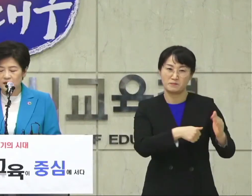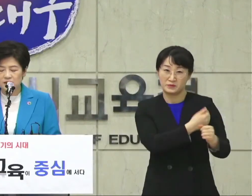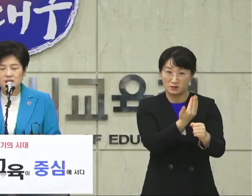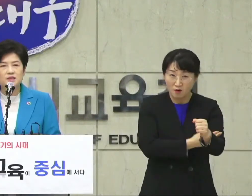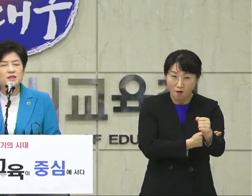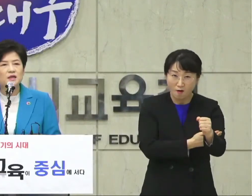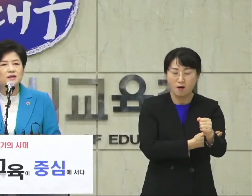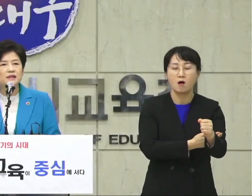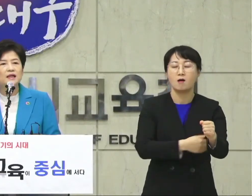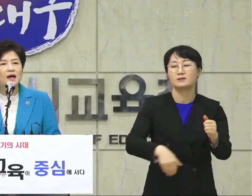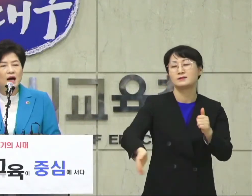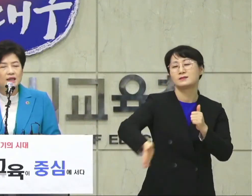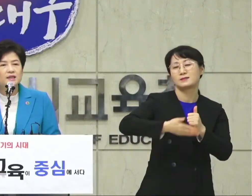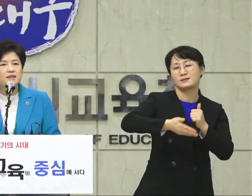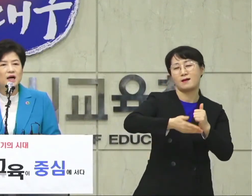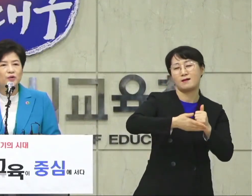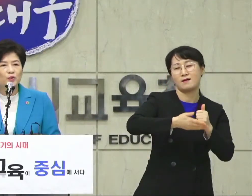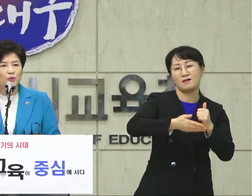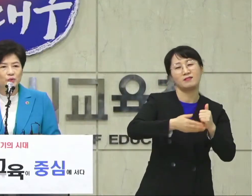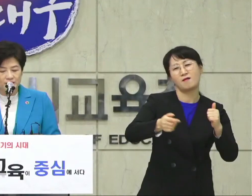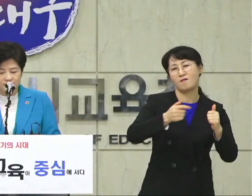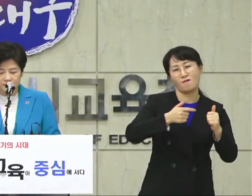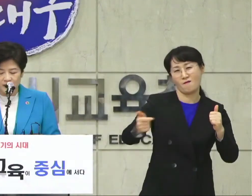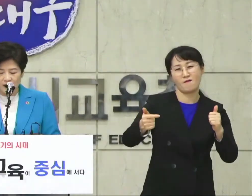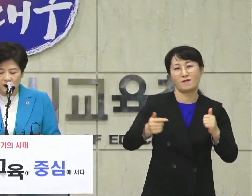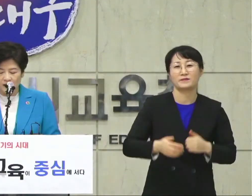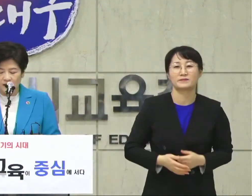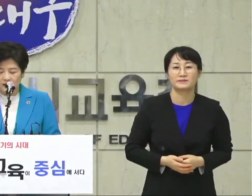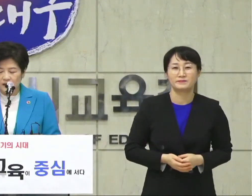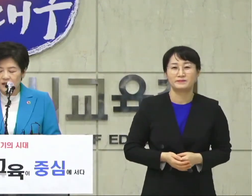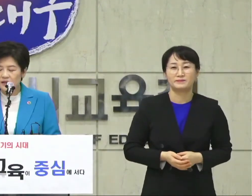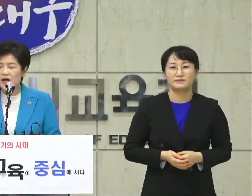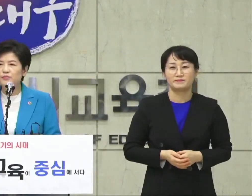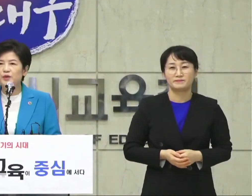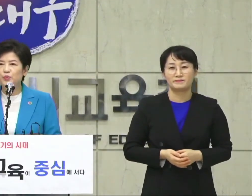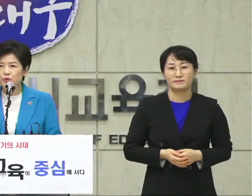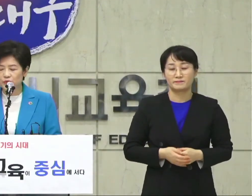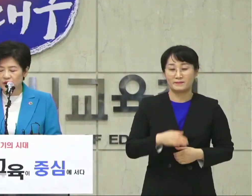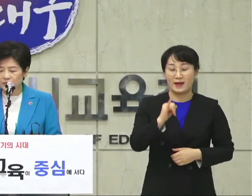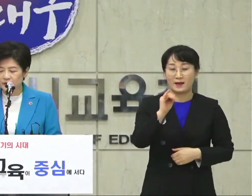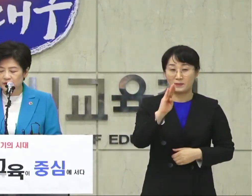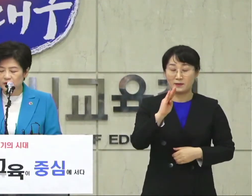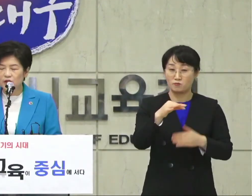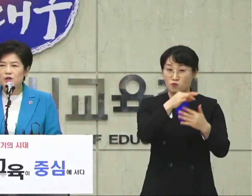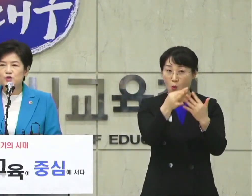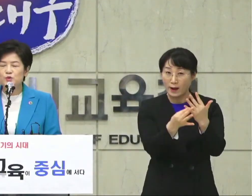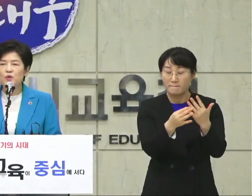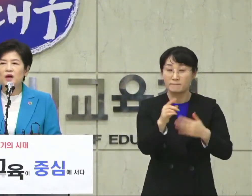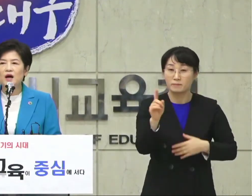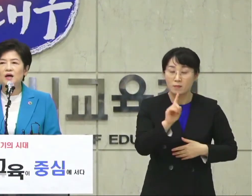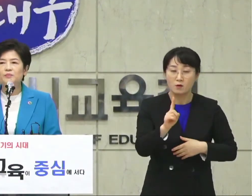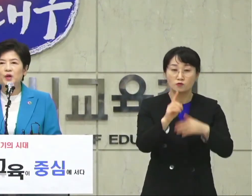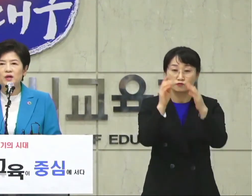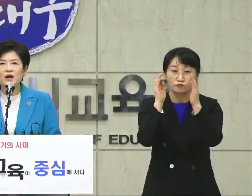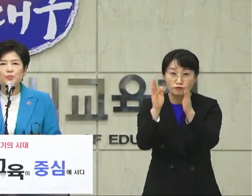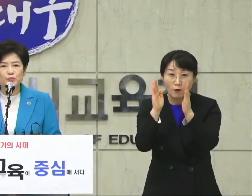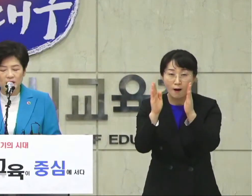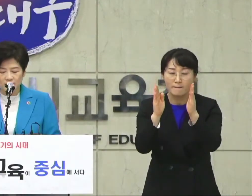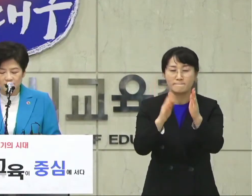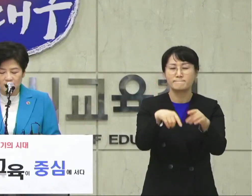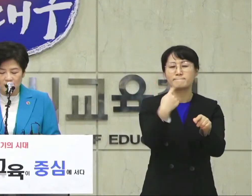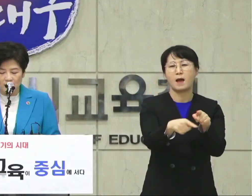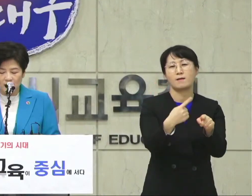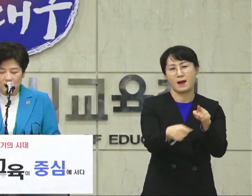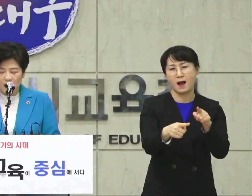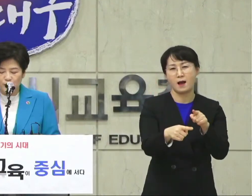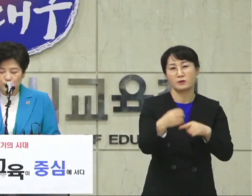역량에 대한 칭찬을 아끼지 않고 있습니다. 이러한 IB 프로그램은 수업과